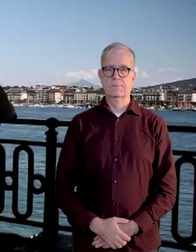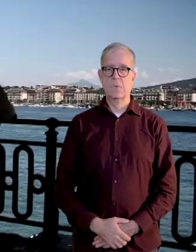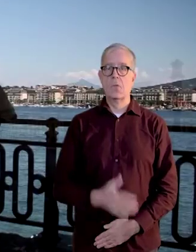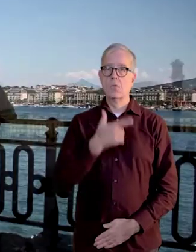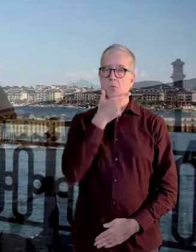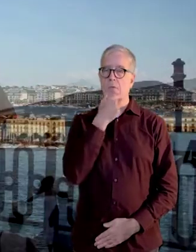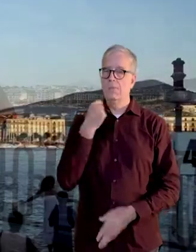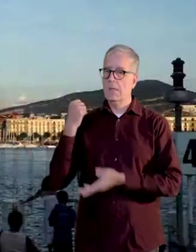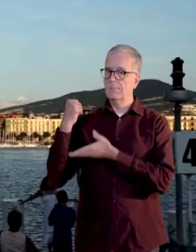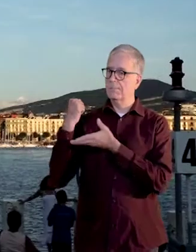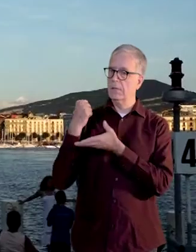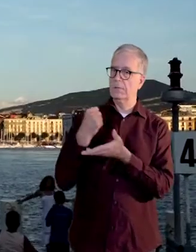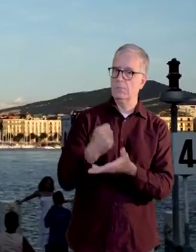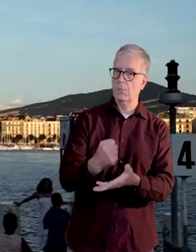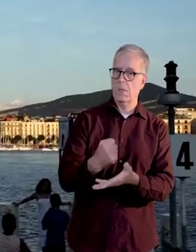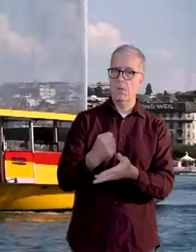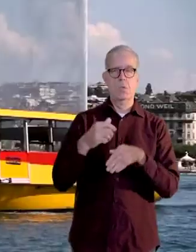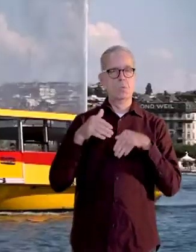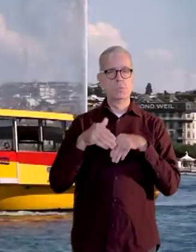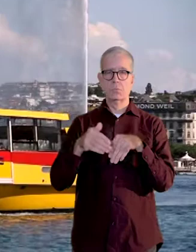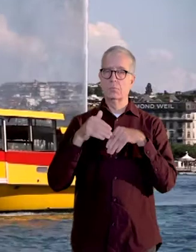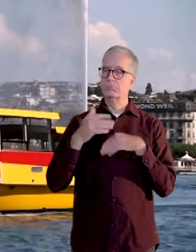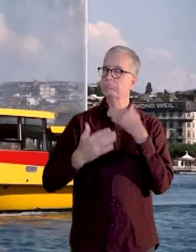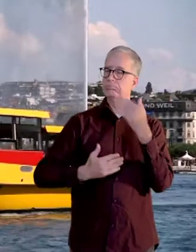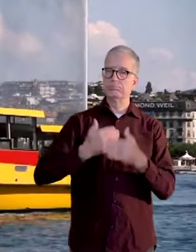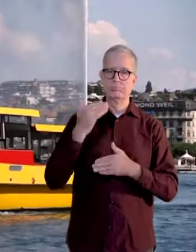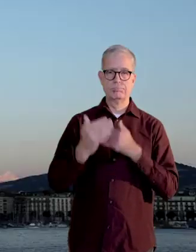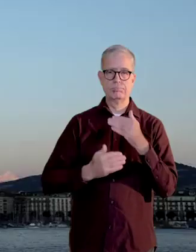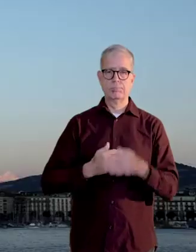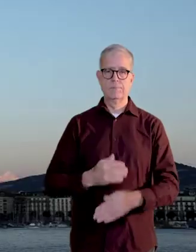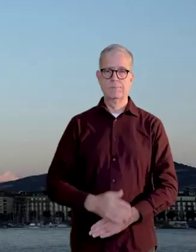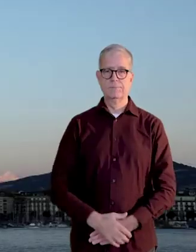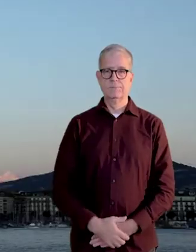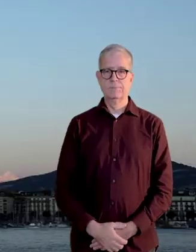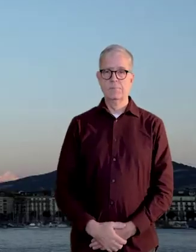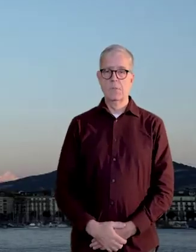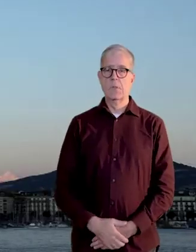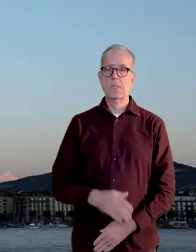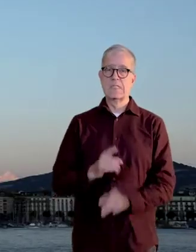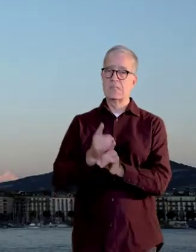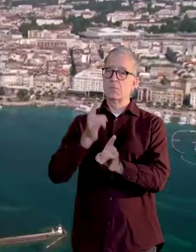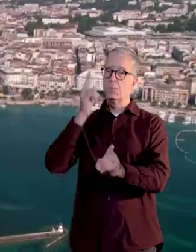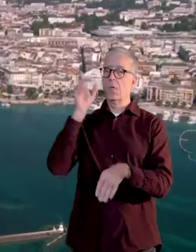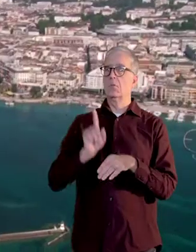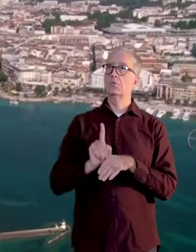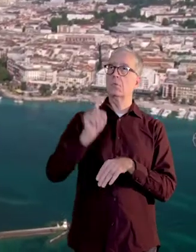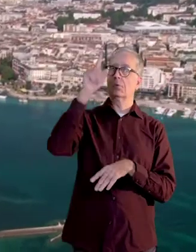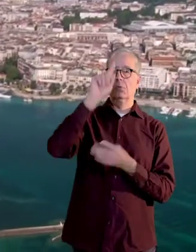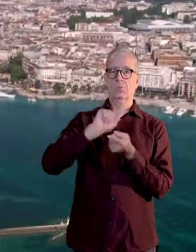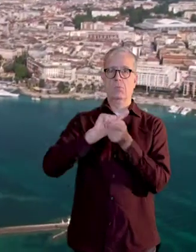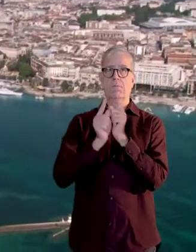Patrimoine de Genève, le jet d'eau n'a cessé d'évoluer. D'une histoire de surpression, il est devenu aujourd'hui le symbole de la